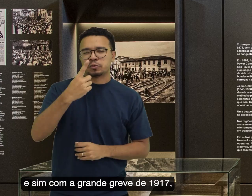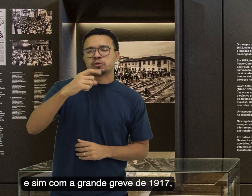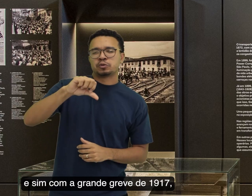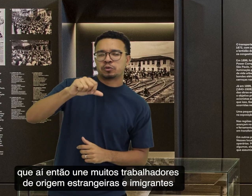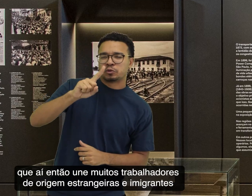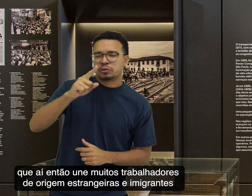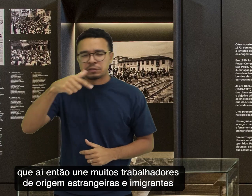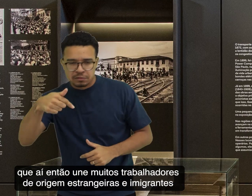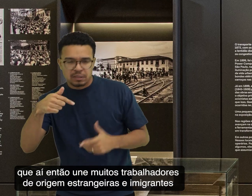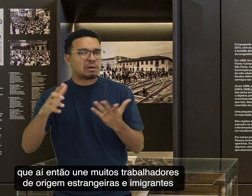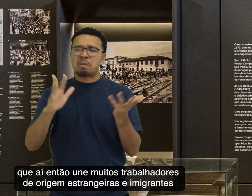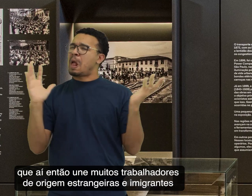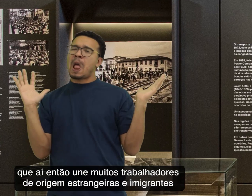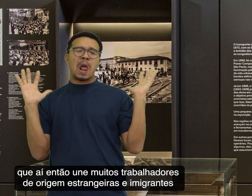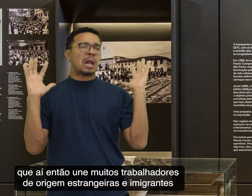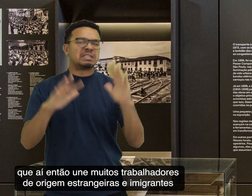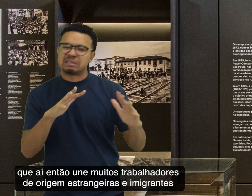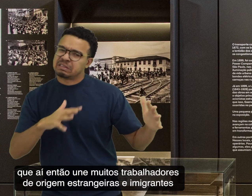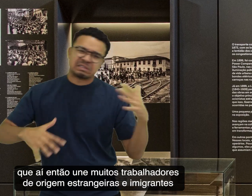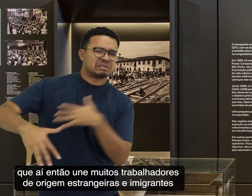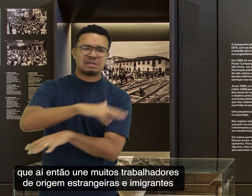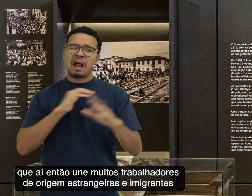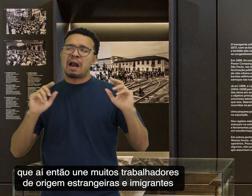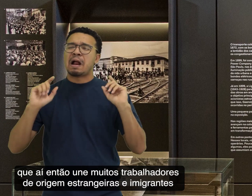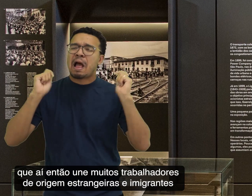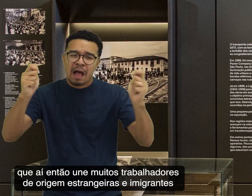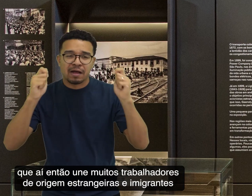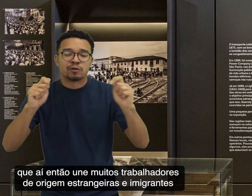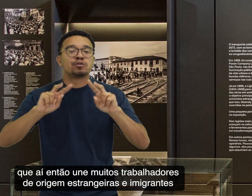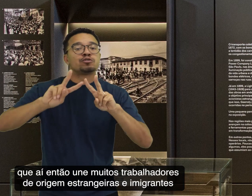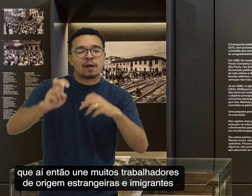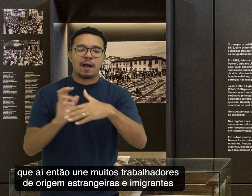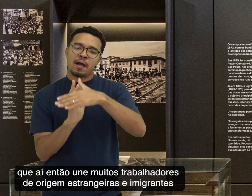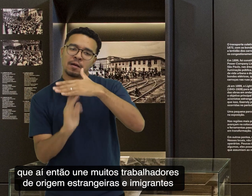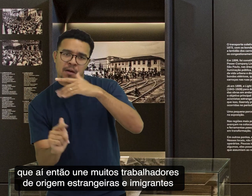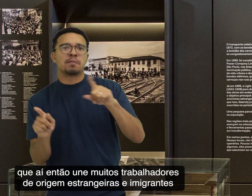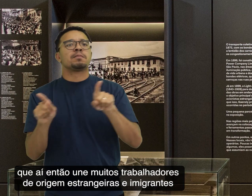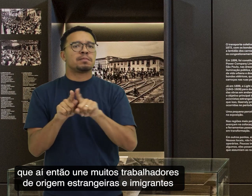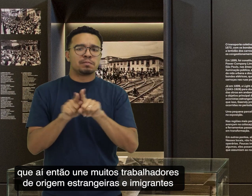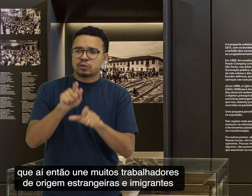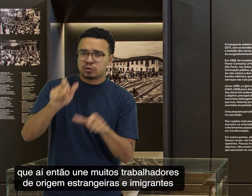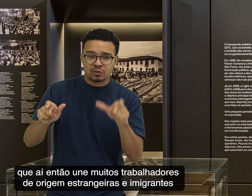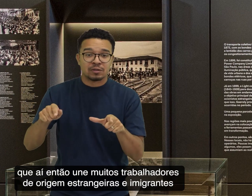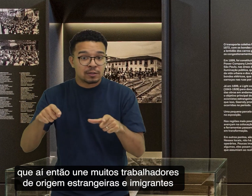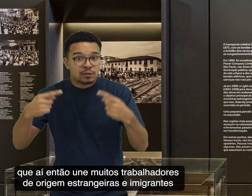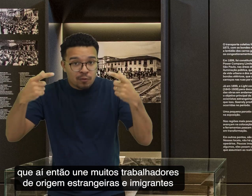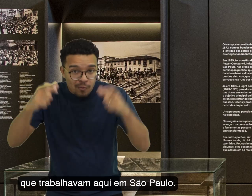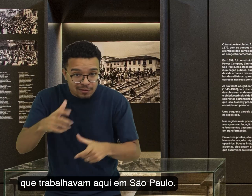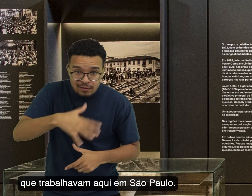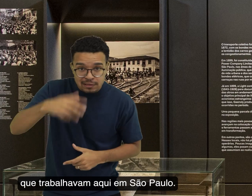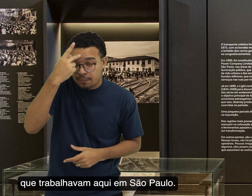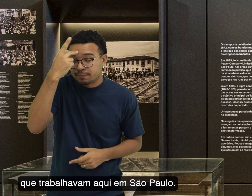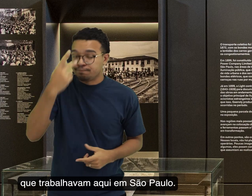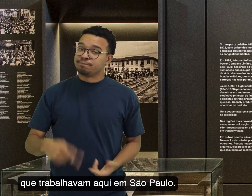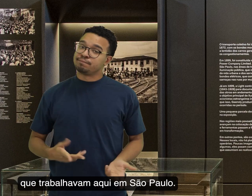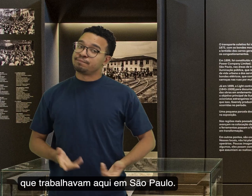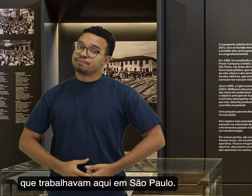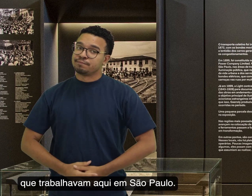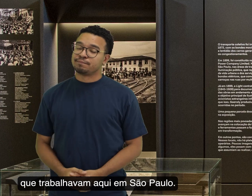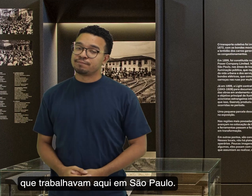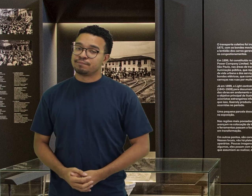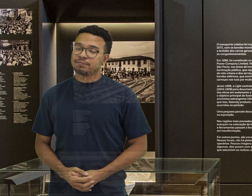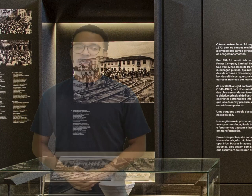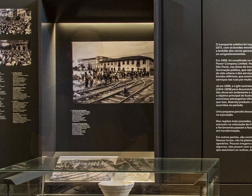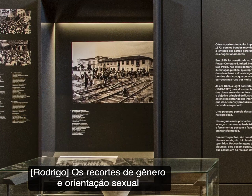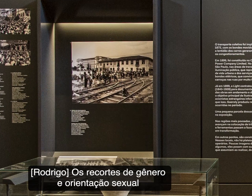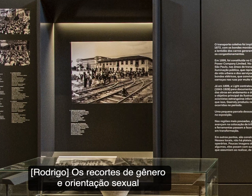de 1917, que aí, então, une muitos trabalhadores de origem estrangeiras, imigrantes que